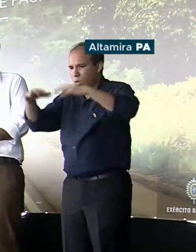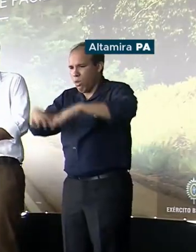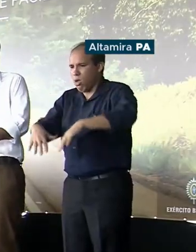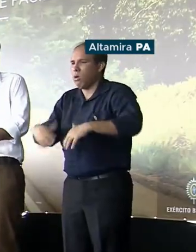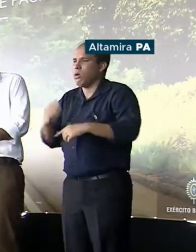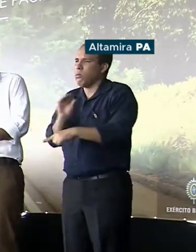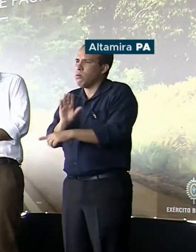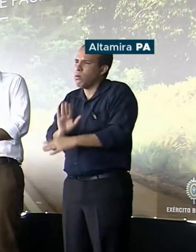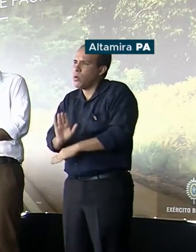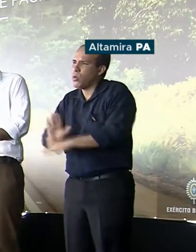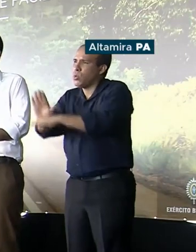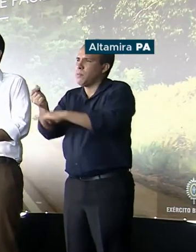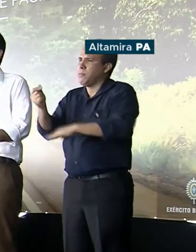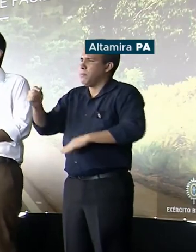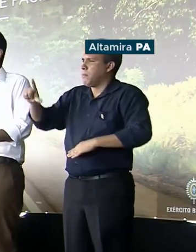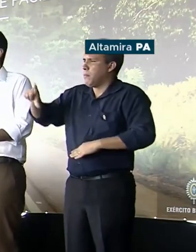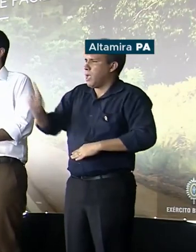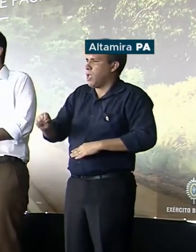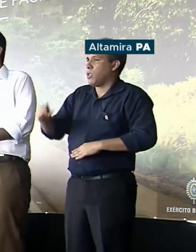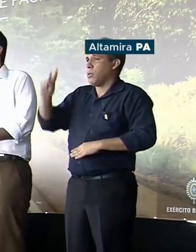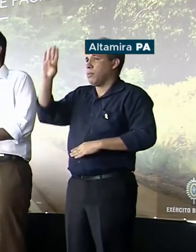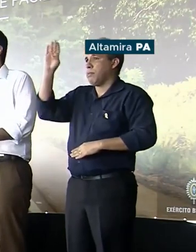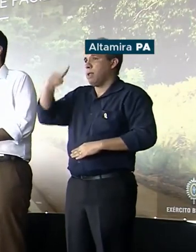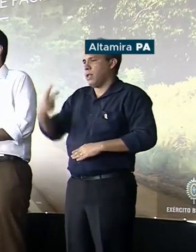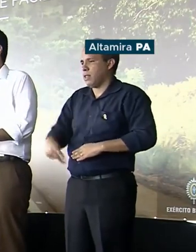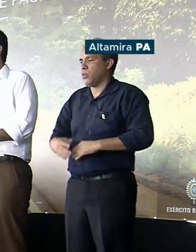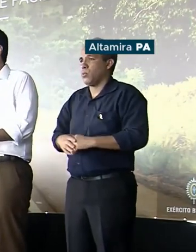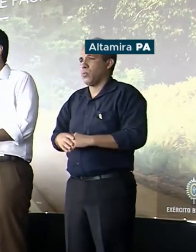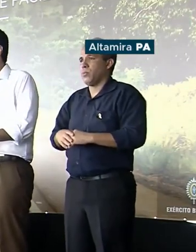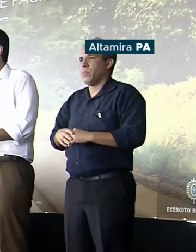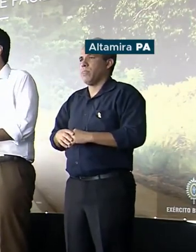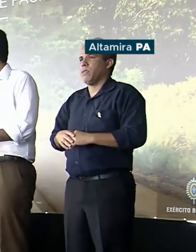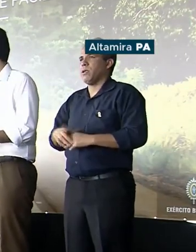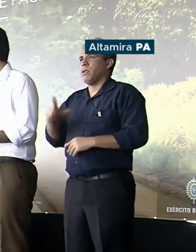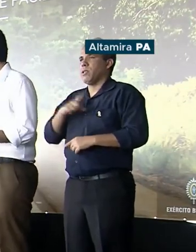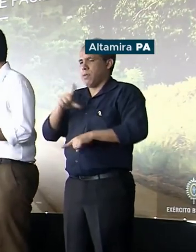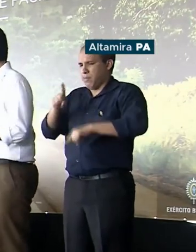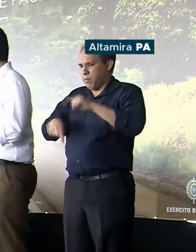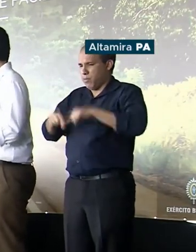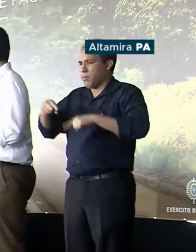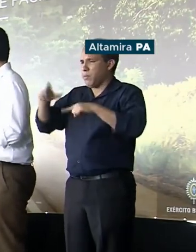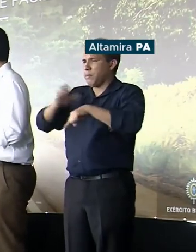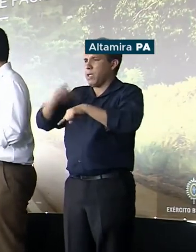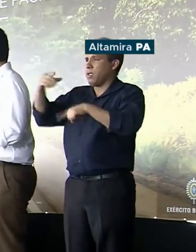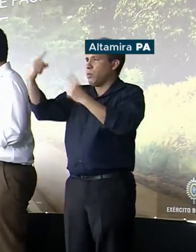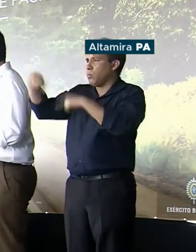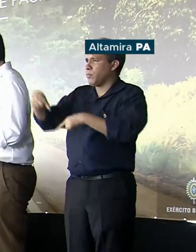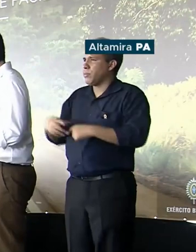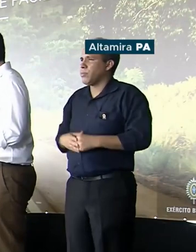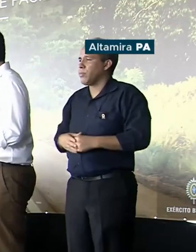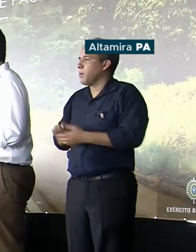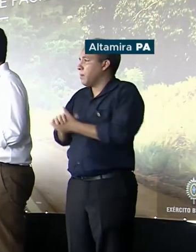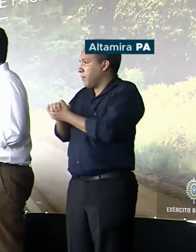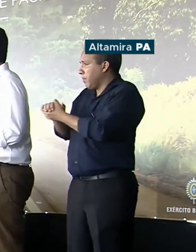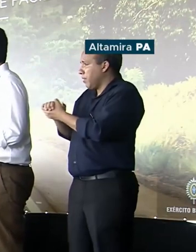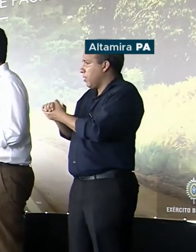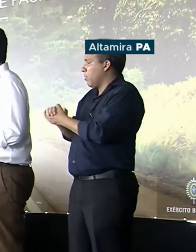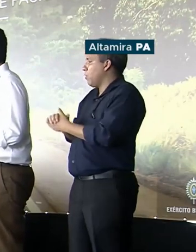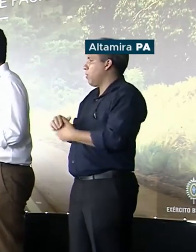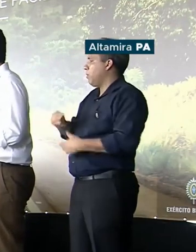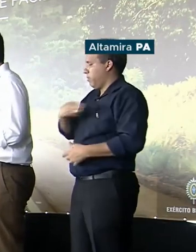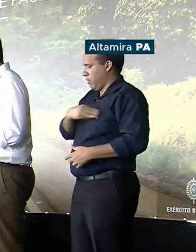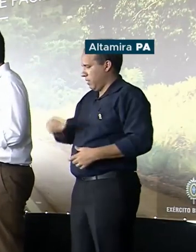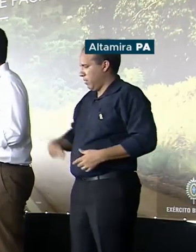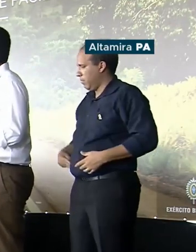para baratear o custo Brasil, tornando o nosso produto mais competitivo. Parabenizo o ministro